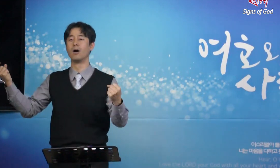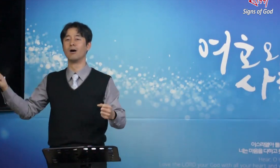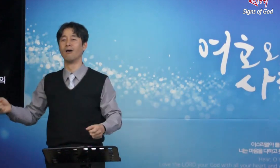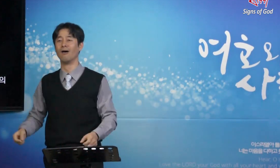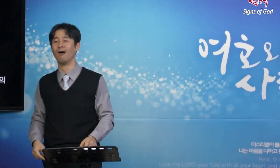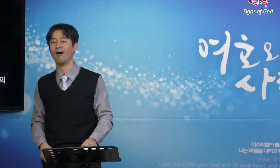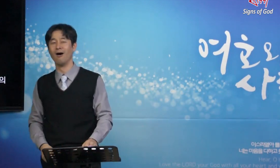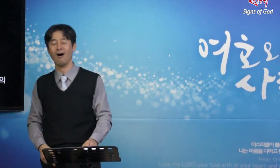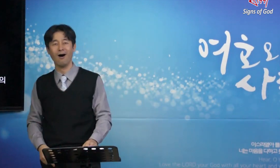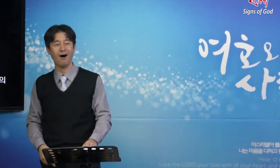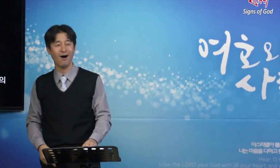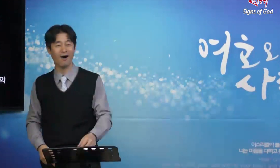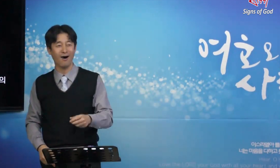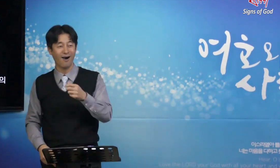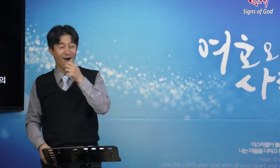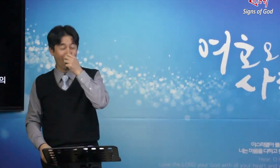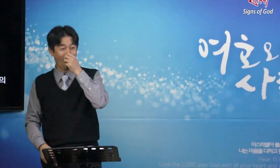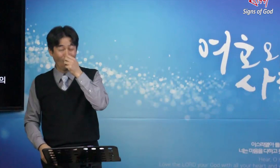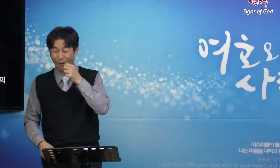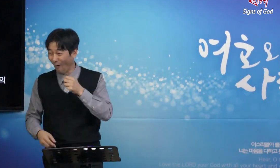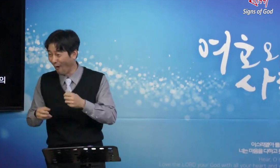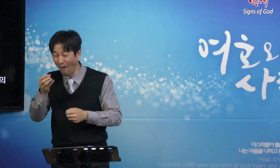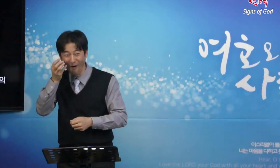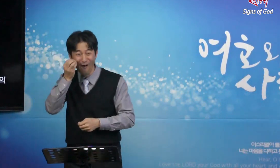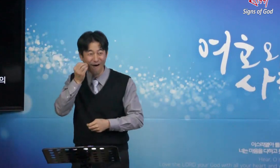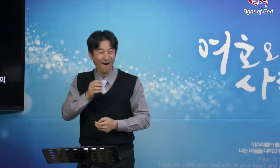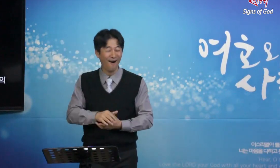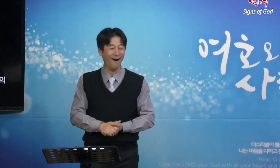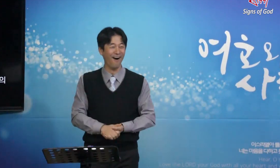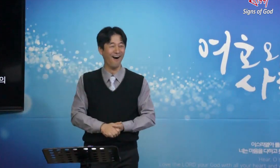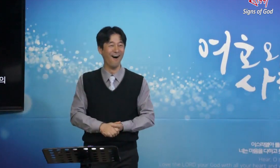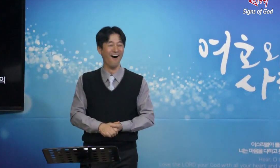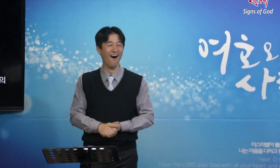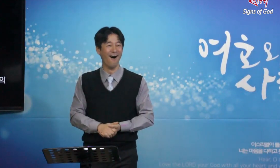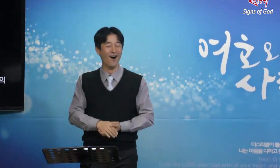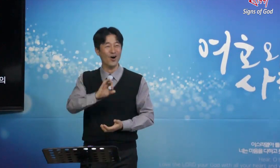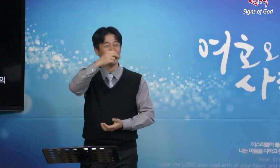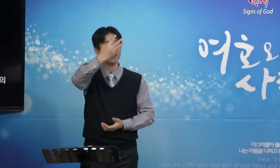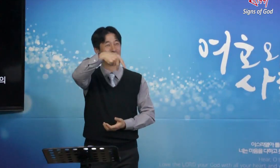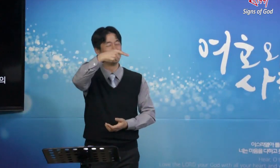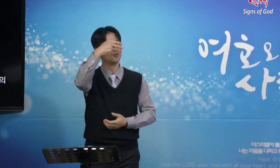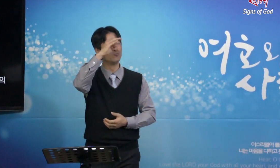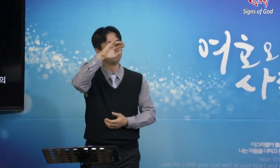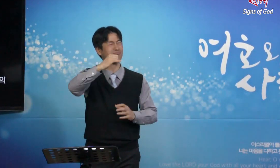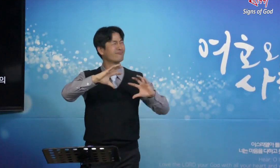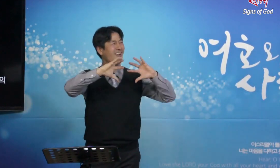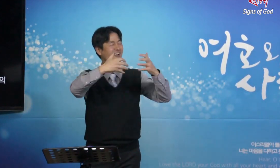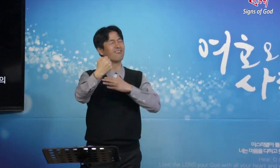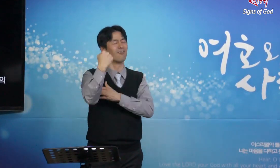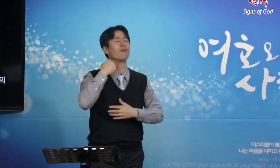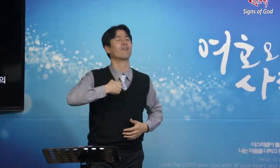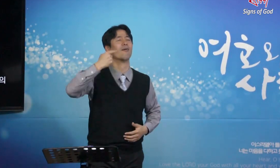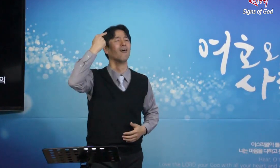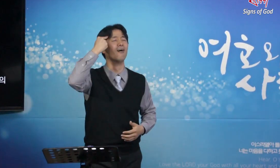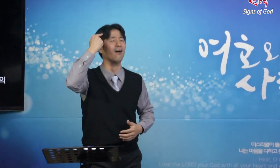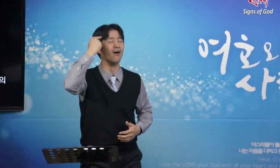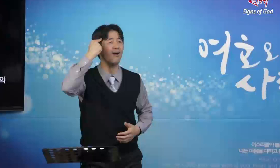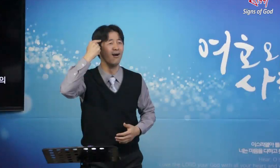오히려 그 나라 안에서 그 엄청난 인기를 누린다라는 것을 보았습니다. 세계적으로